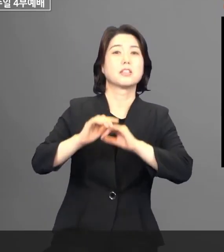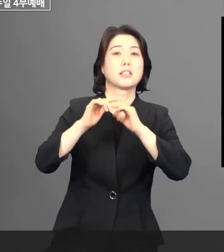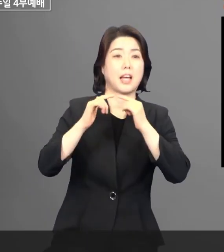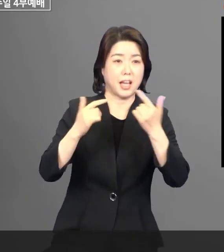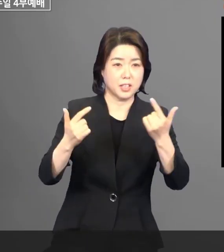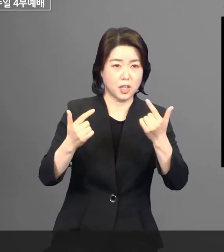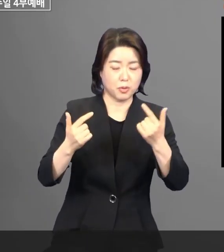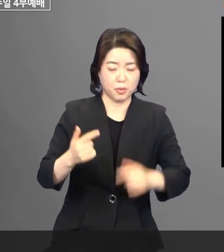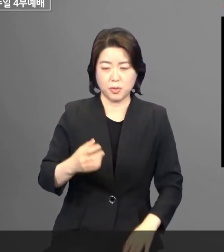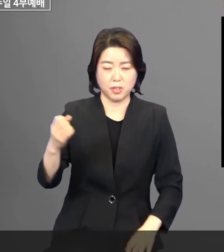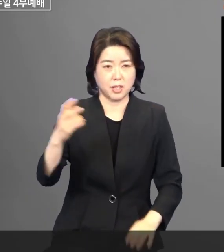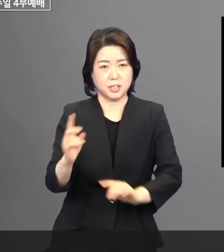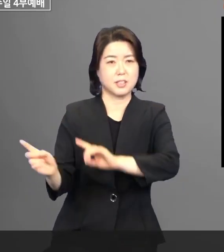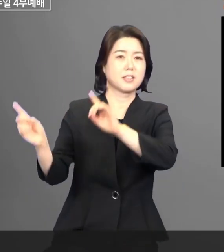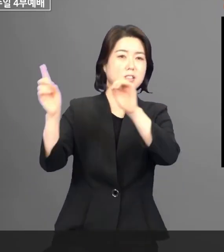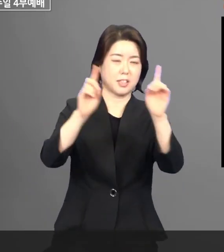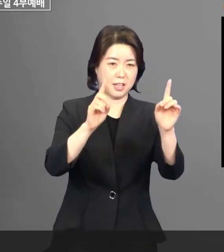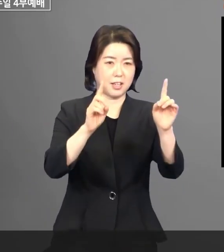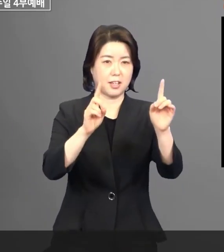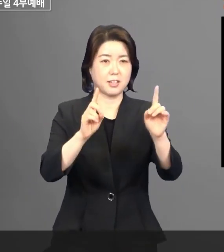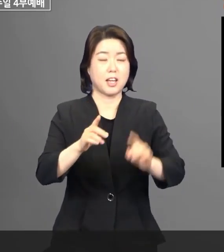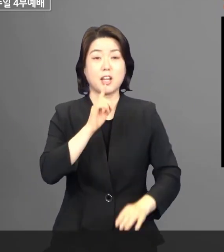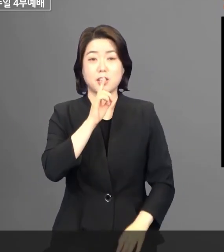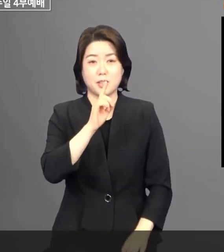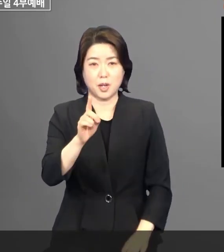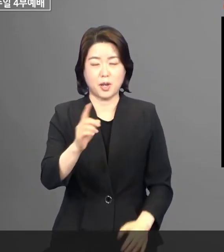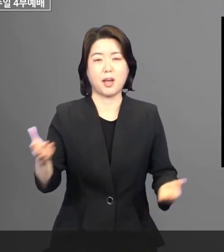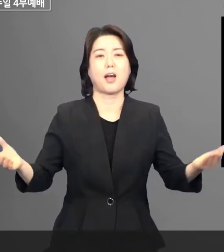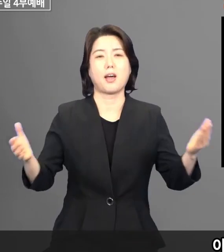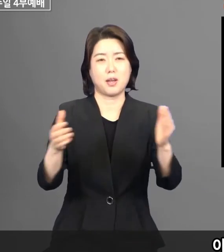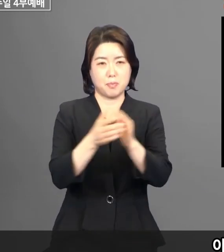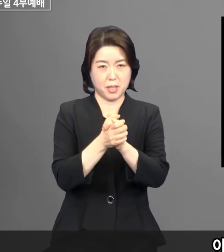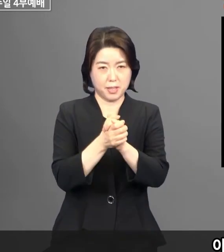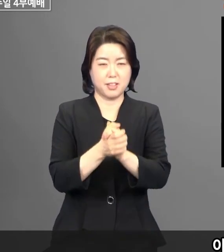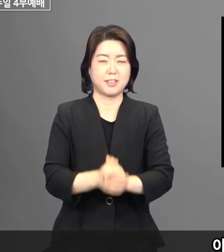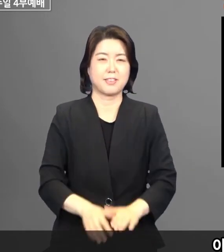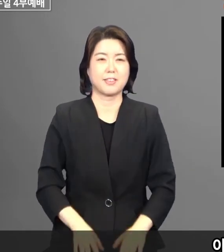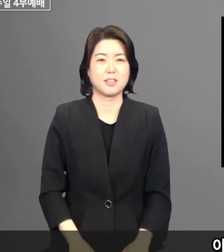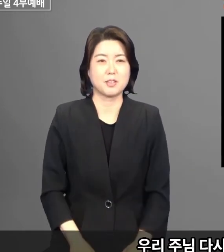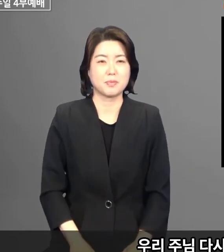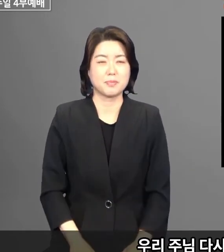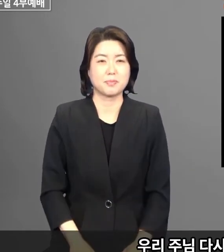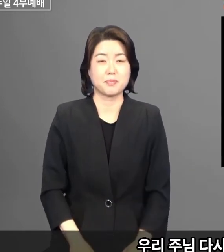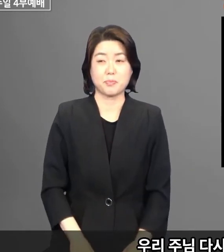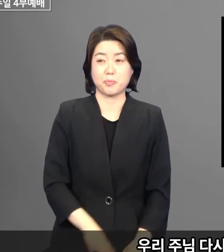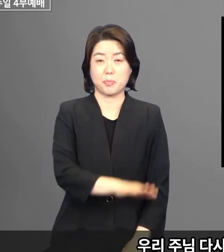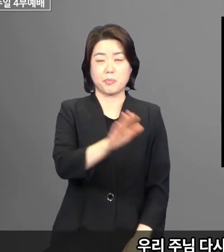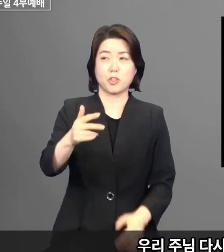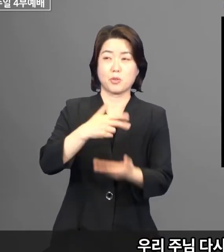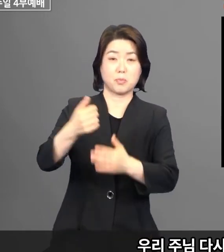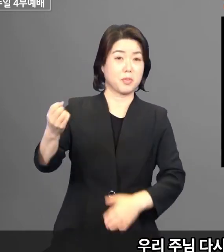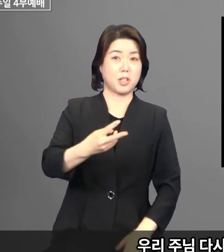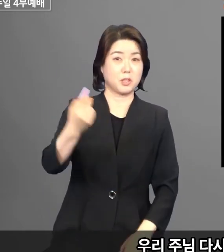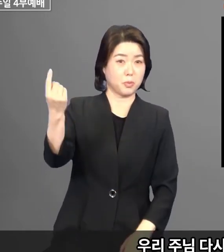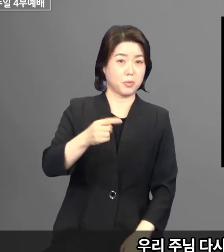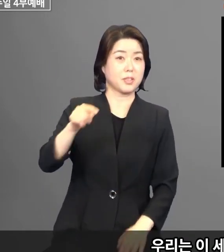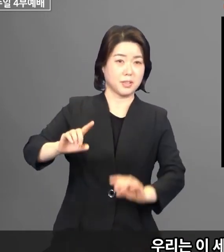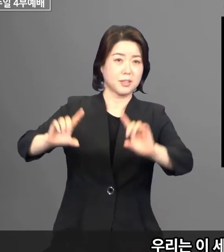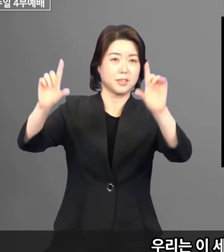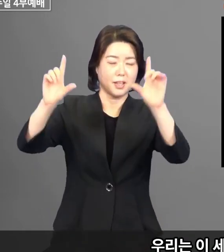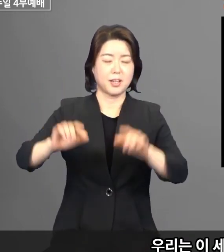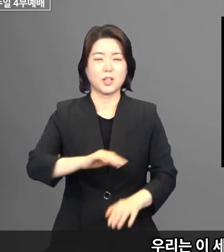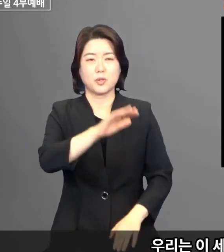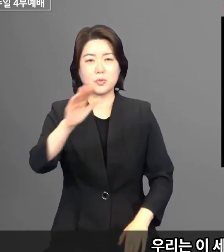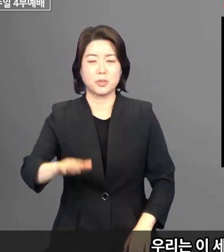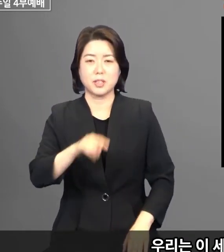썩지 아니할 것으로 다시 살아나리라. 아멘. 우리 주님 다시 오시는 그날에